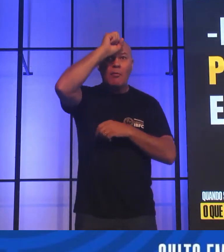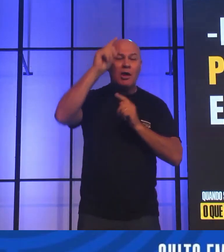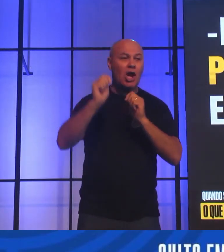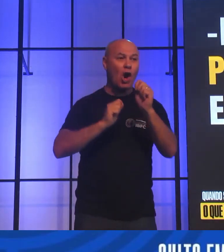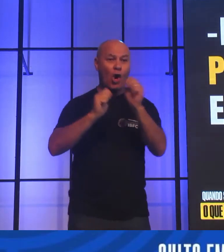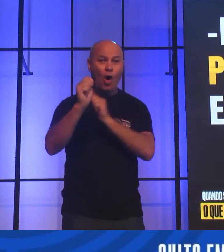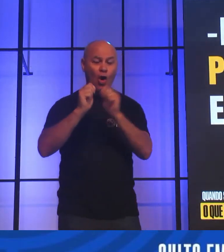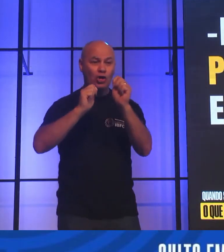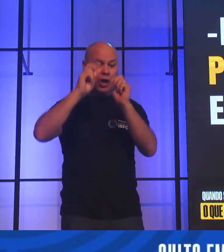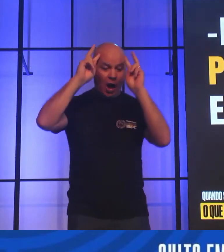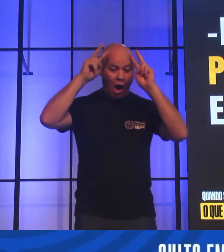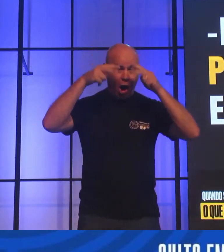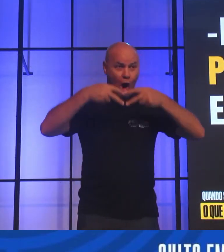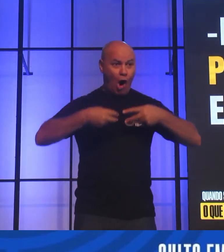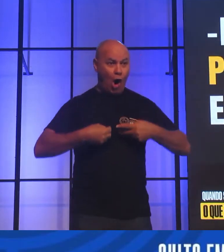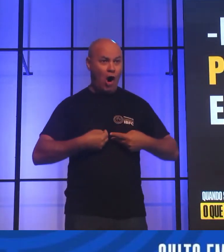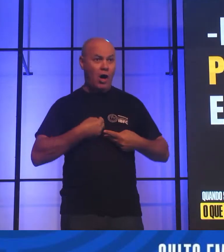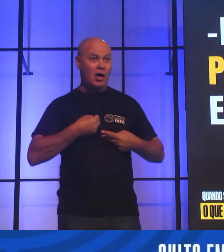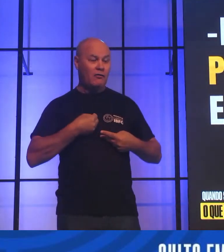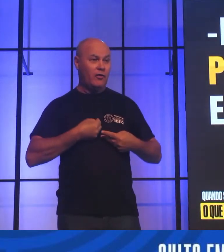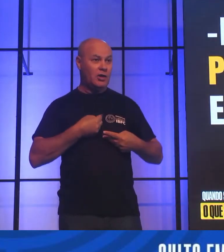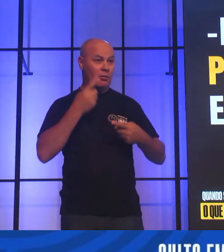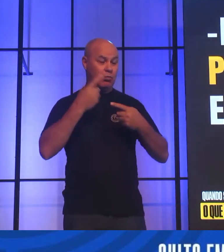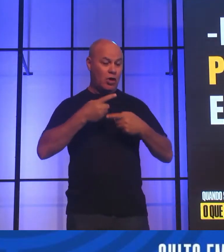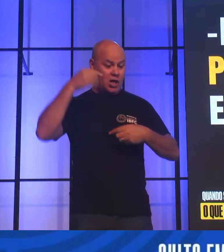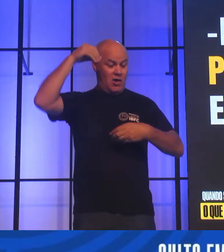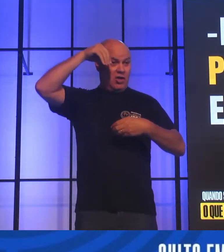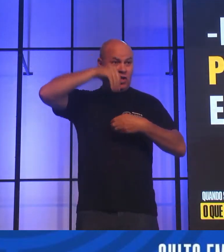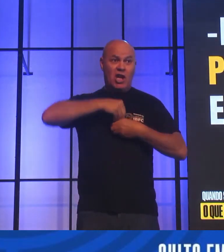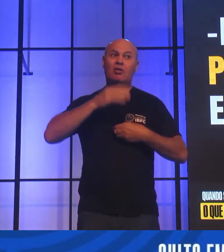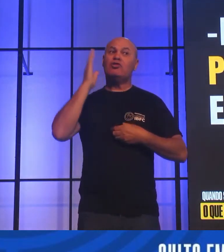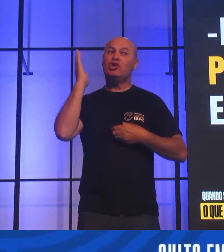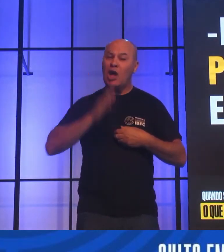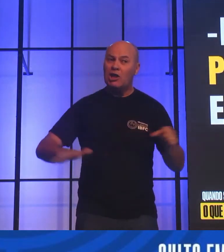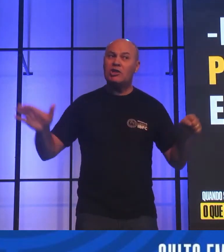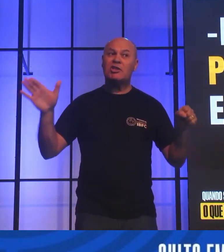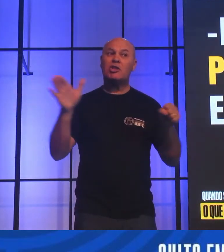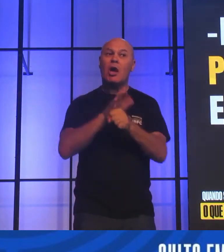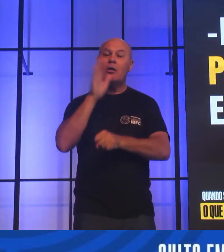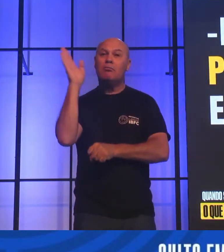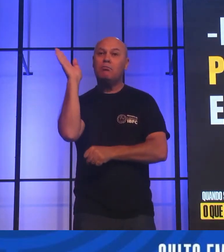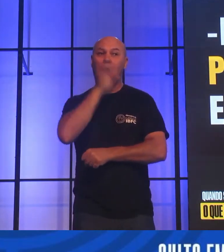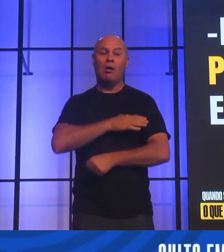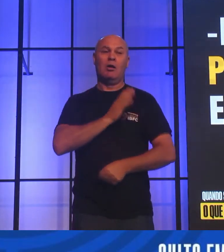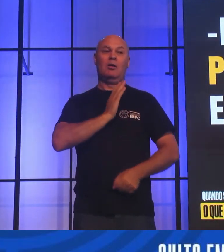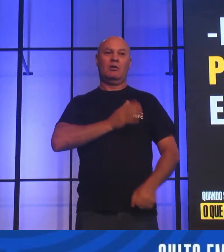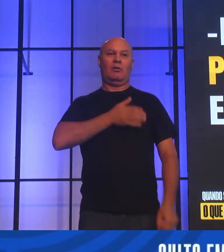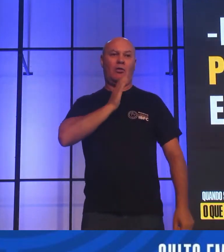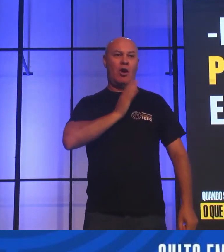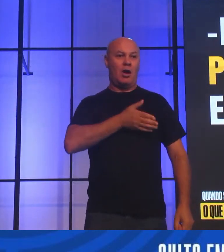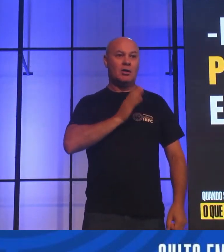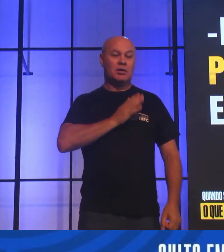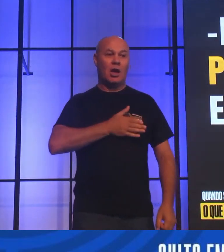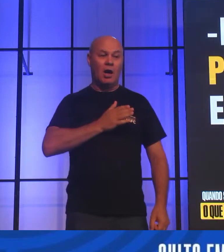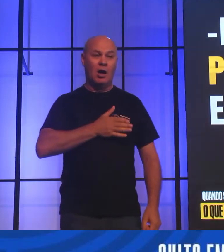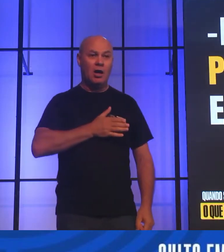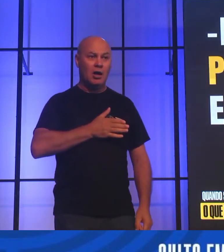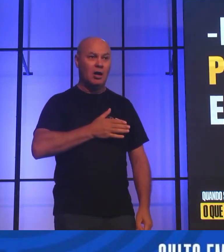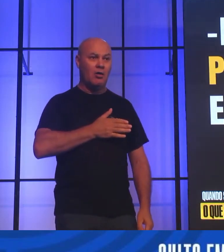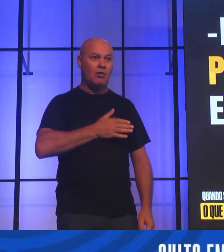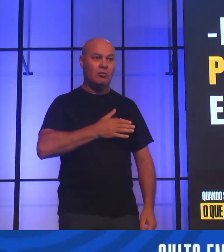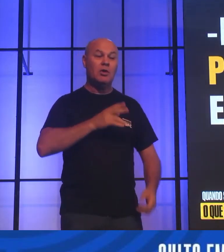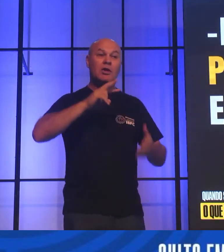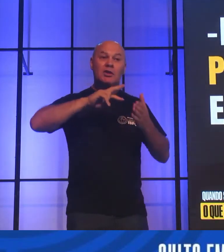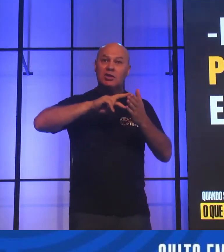nada que já não esteja dentro de nós pode sair. Nada que já não tenha um lugar no nosso